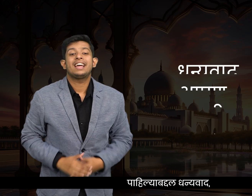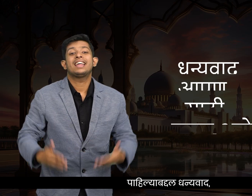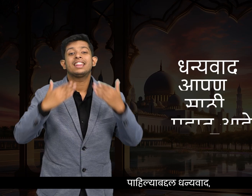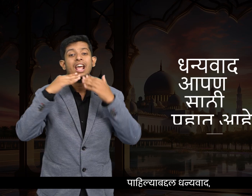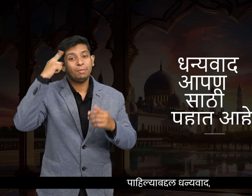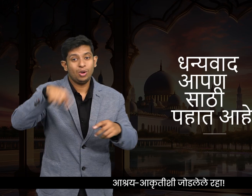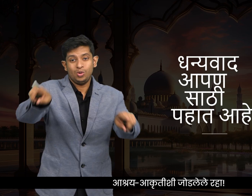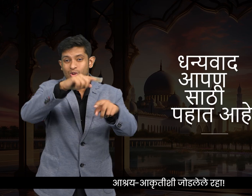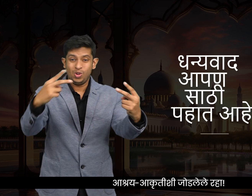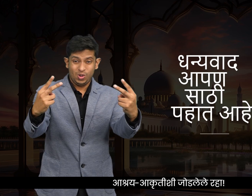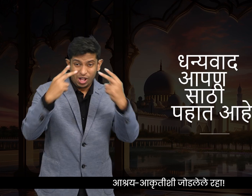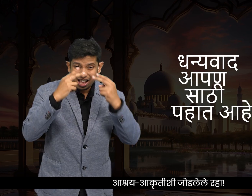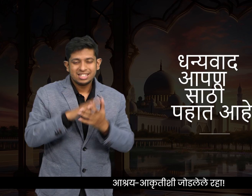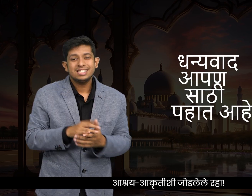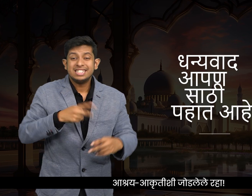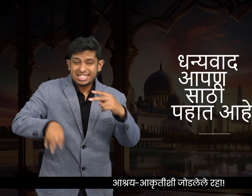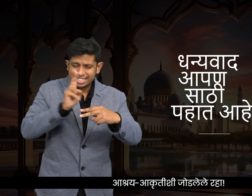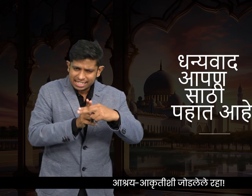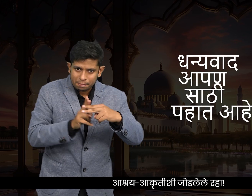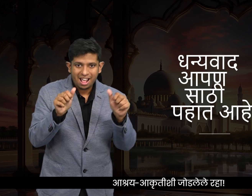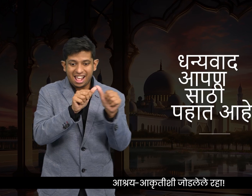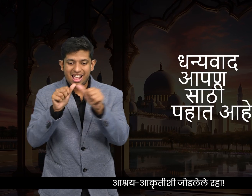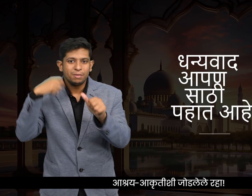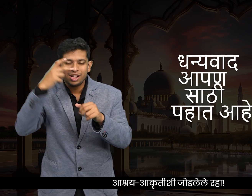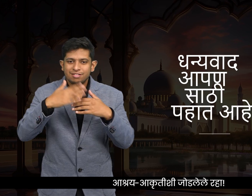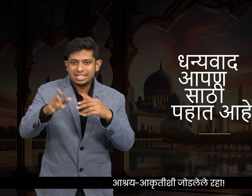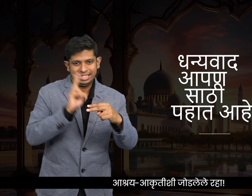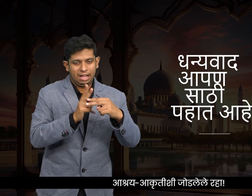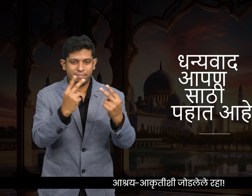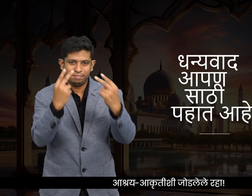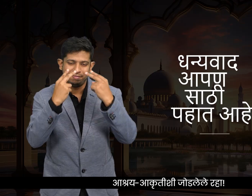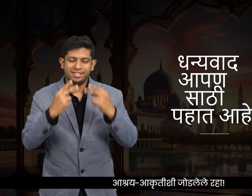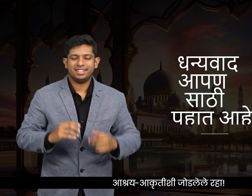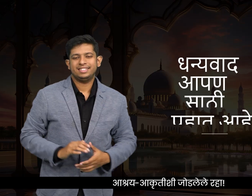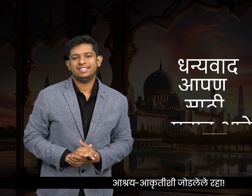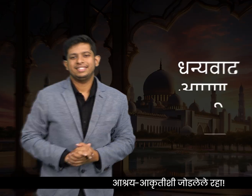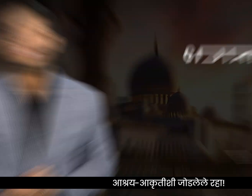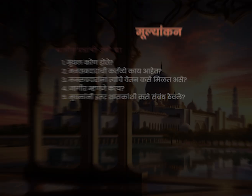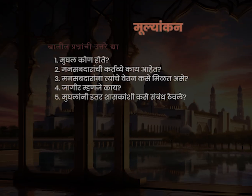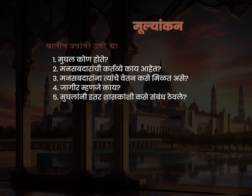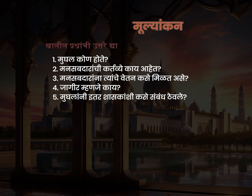पाहिल्याबद्दल धन्यवाद. आश्रय आकृतीशी संपर्कात रहा.